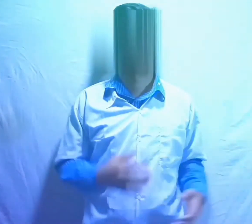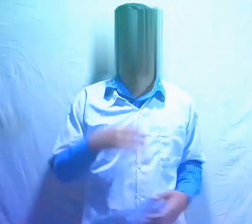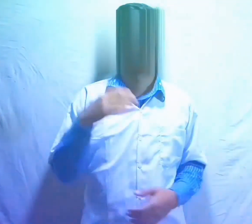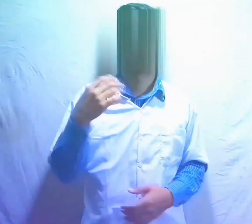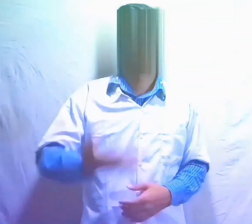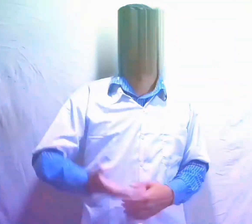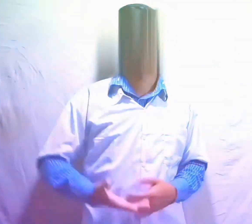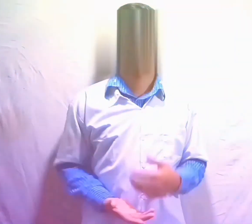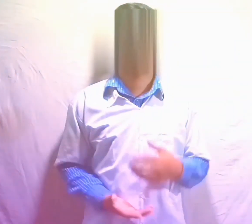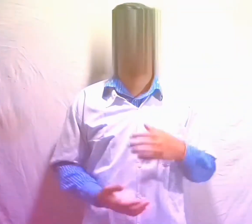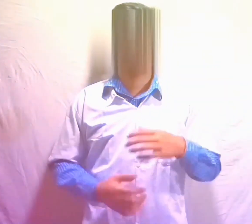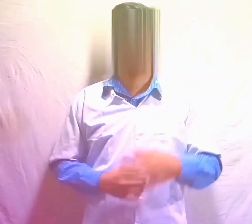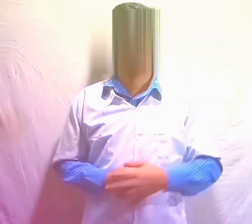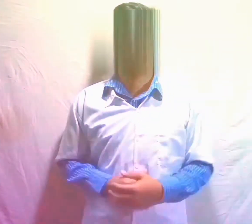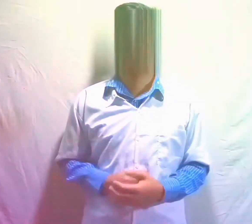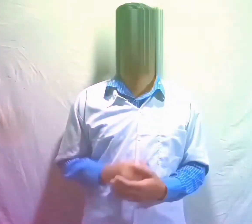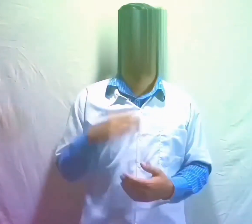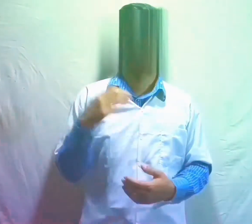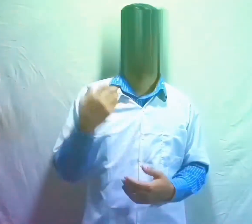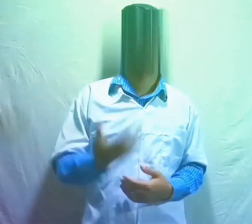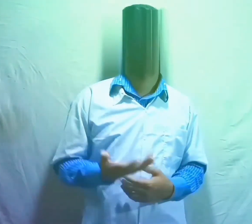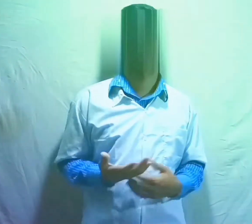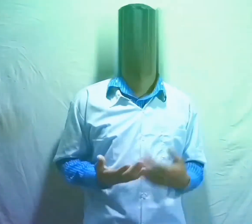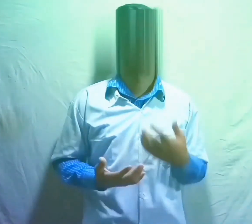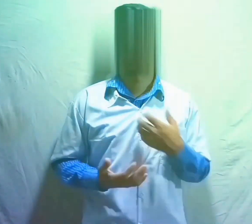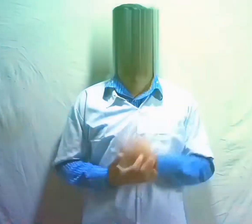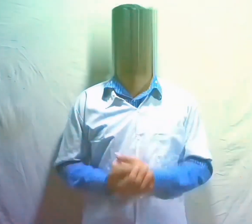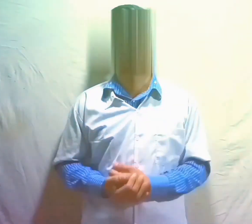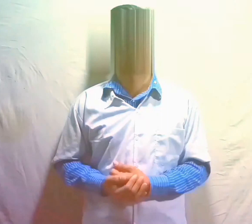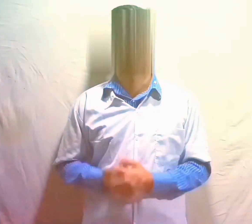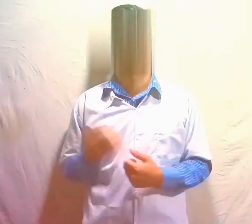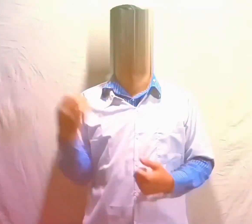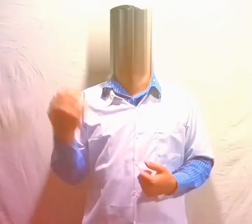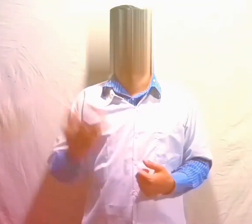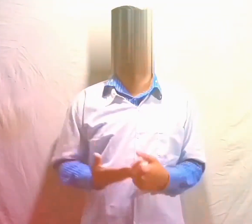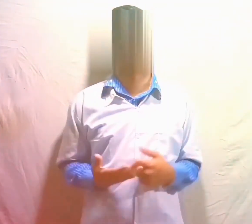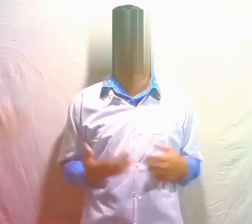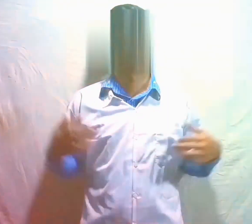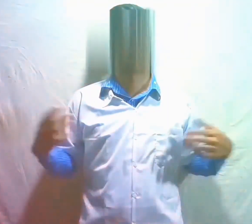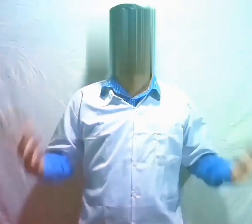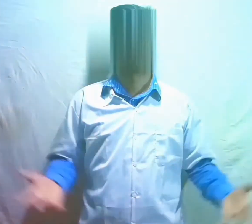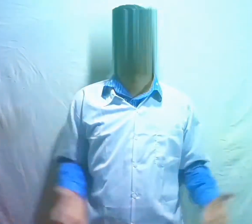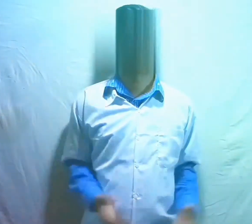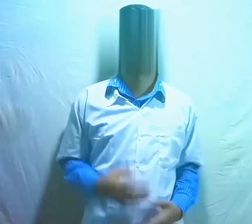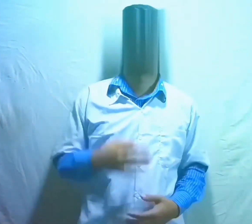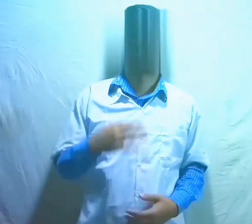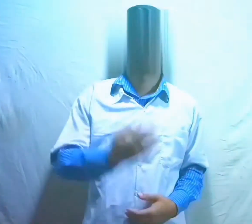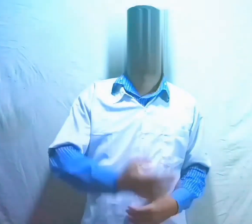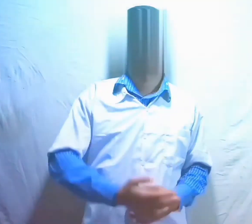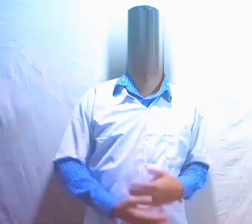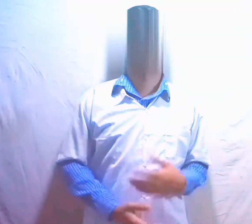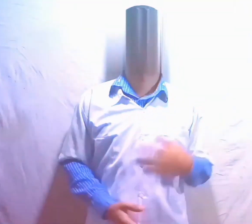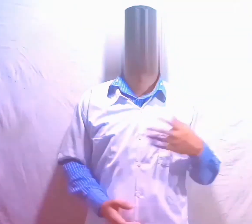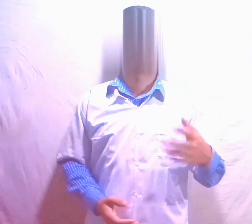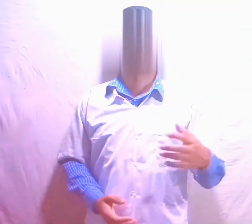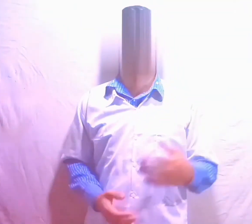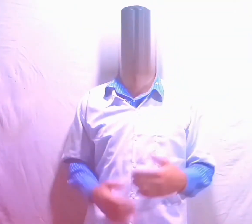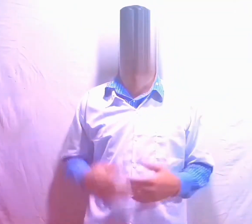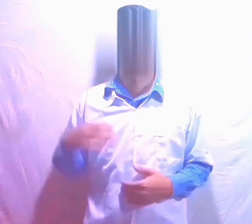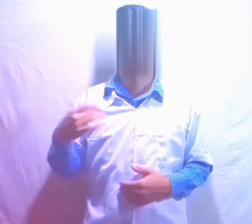অর্শগন্ধা আমাদের হাইট গ্রোথ করতে বা হাইট বাড়াতে অনেক বেশি পরিমাণে সাহায্য করে।